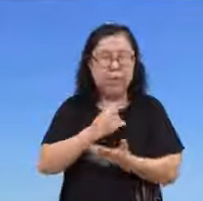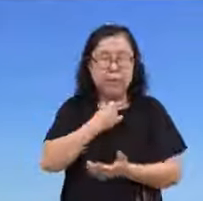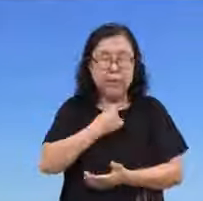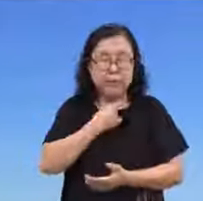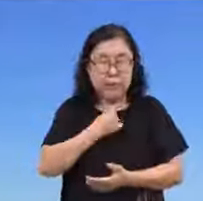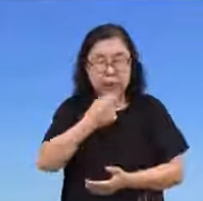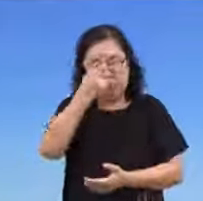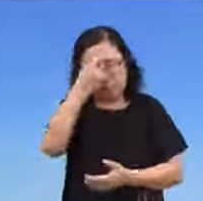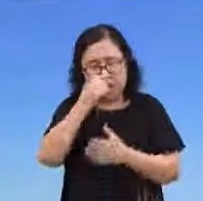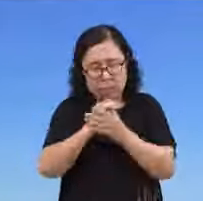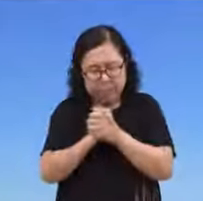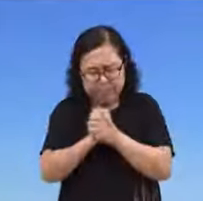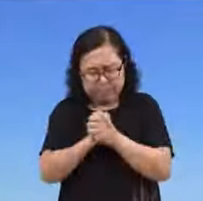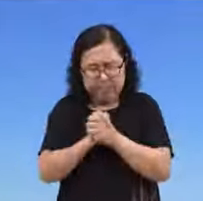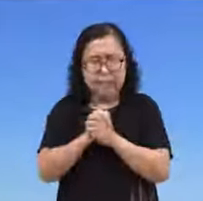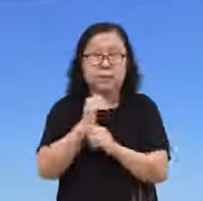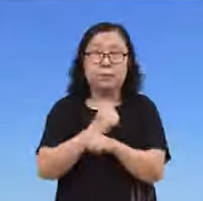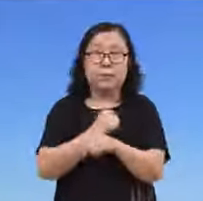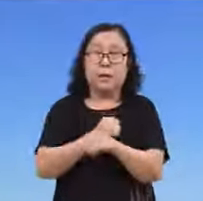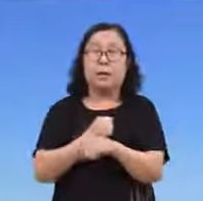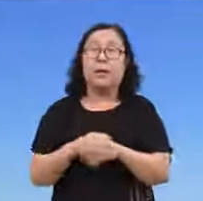원합니다.